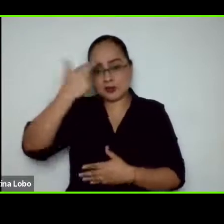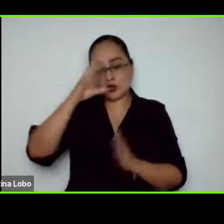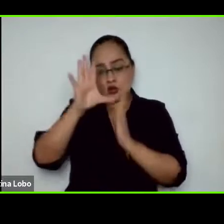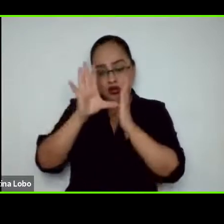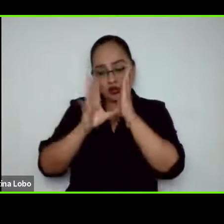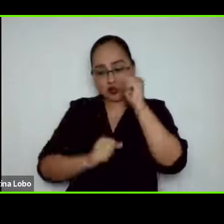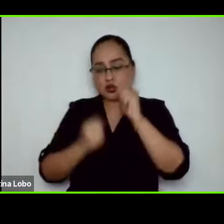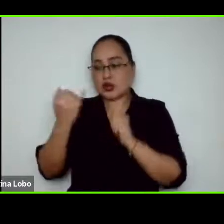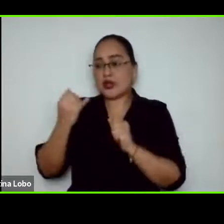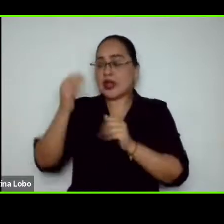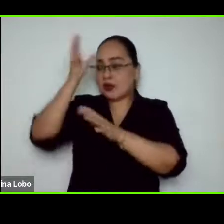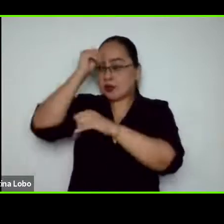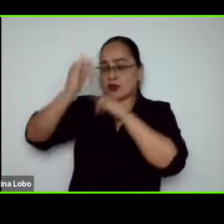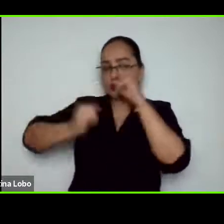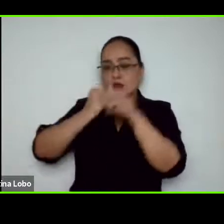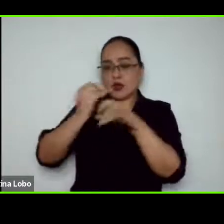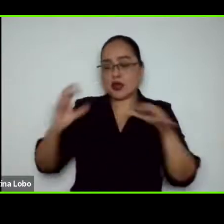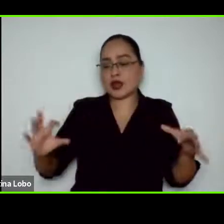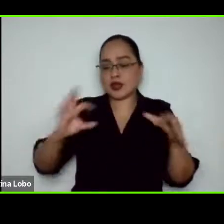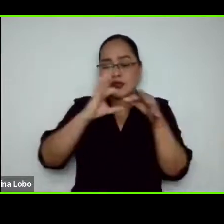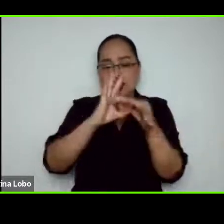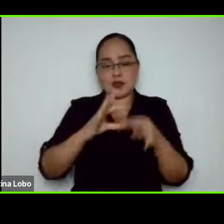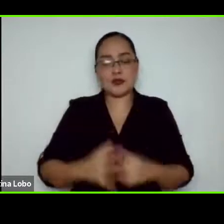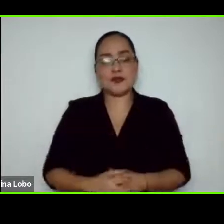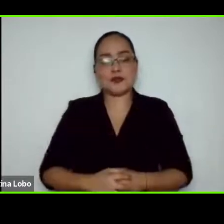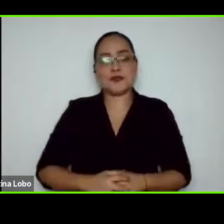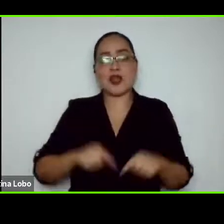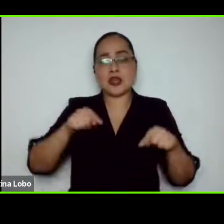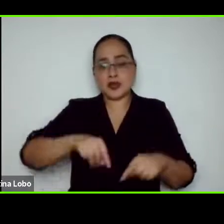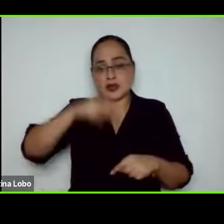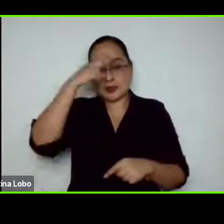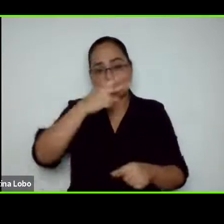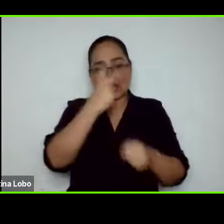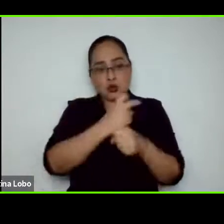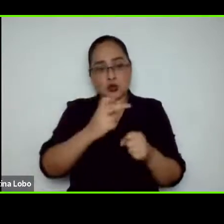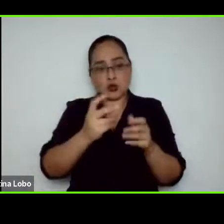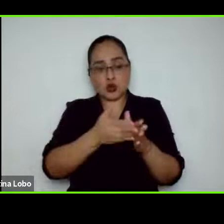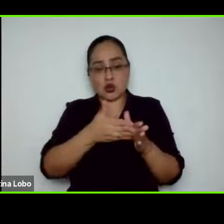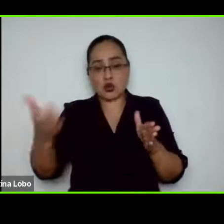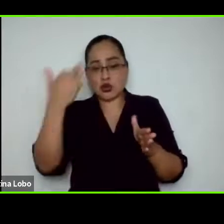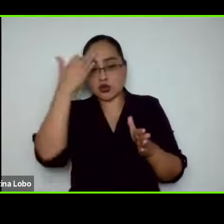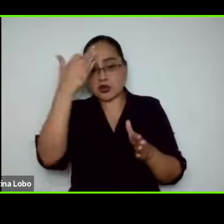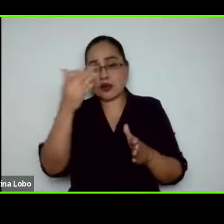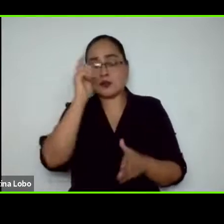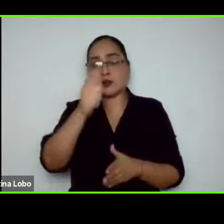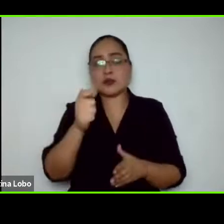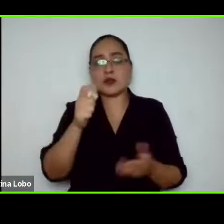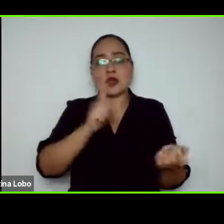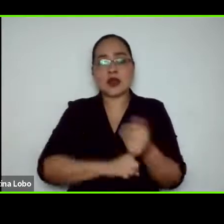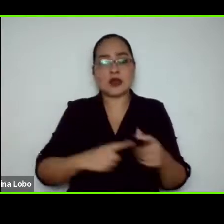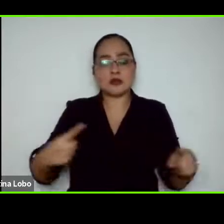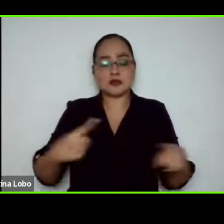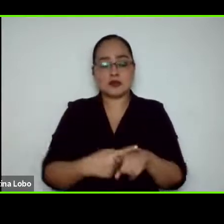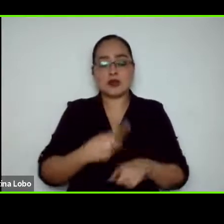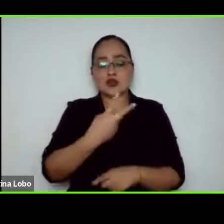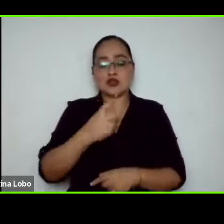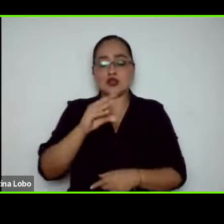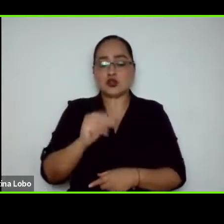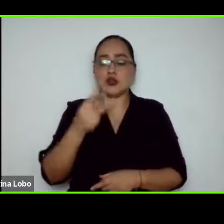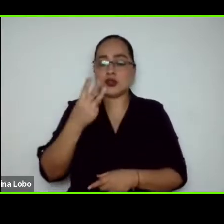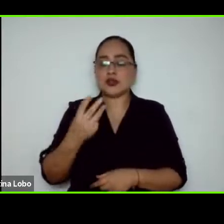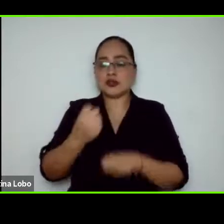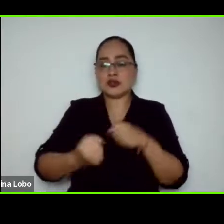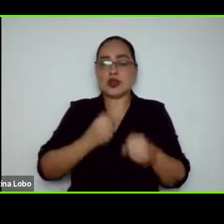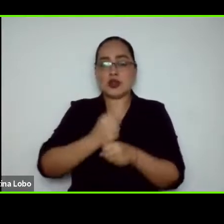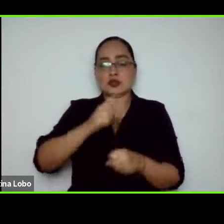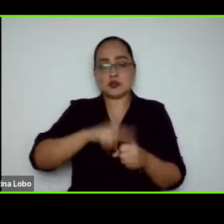segunda ola del control judicial de constitucionalidad, yo diría que en México viene a ser detonada por la contradicción 293 y por